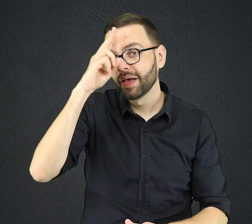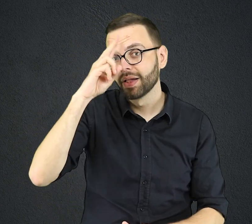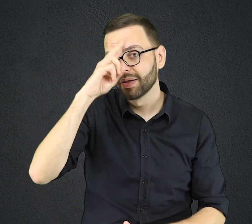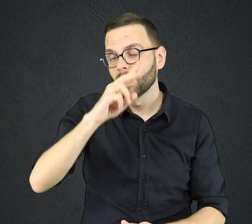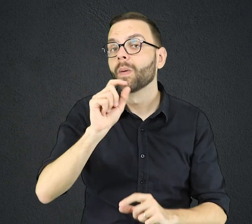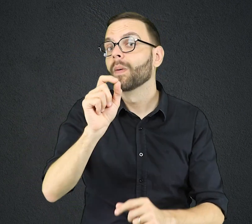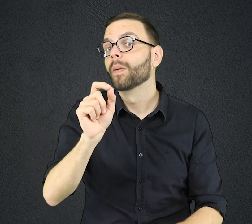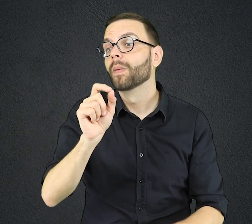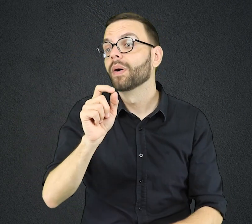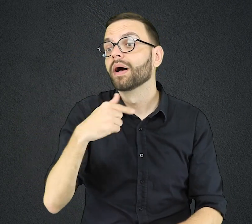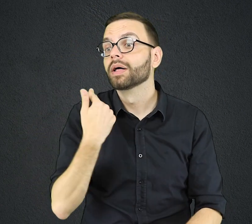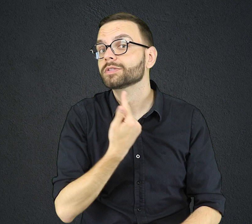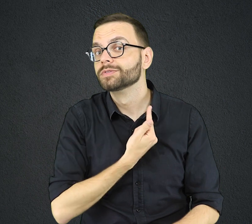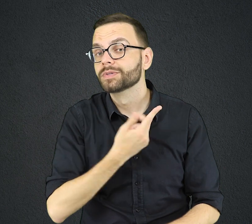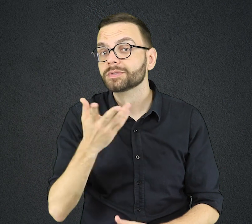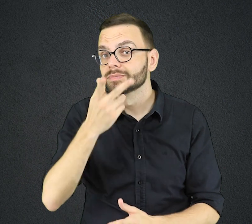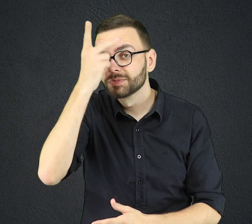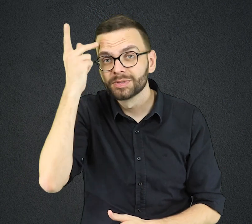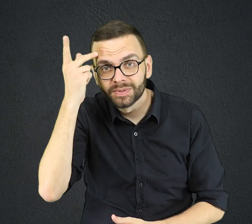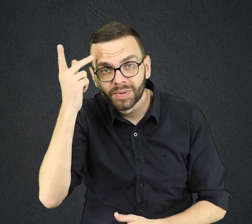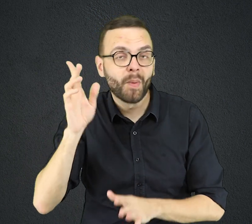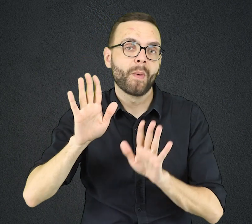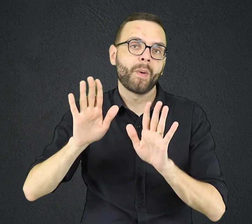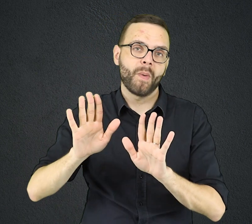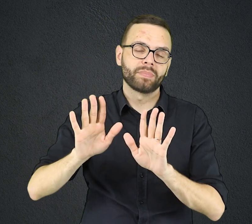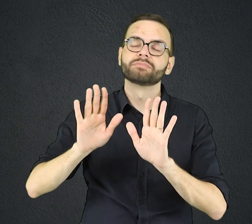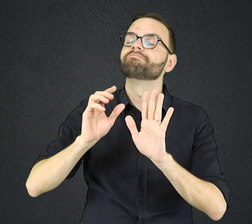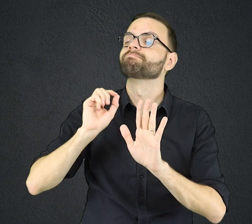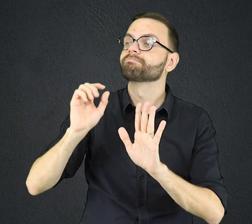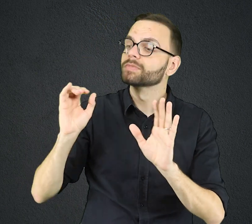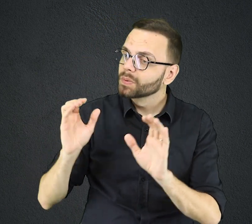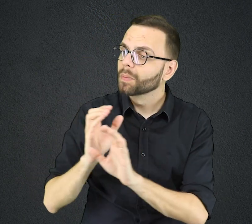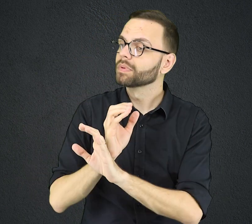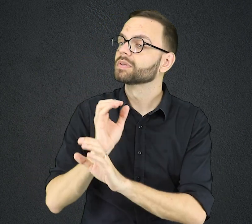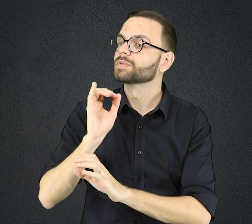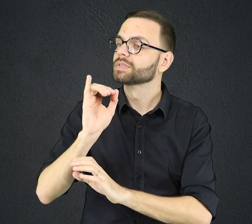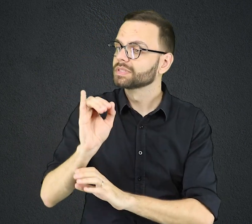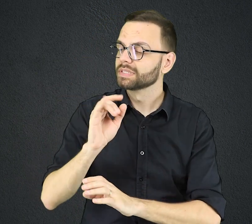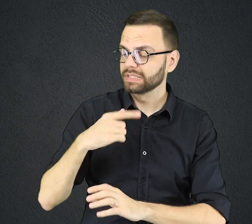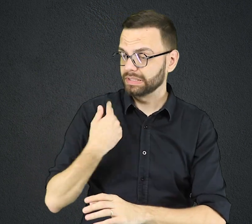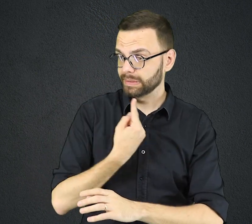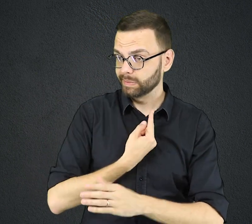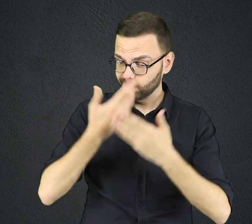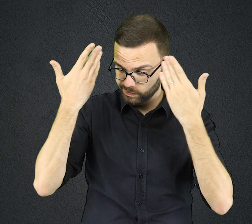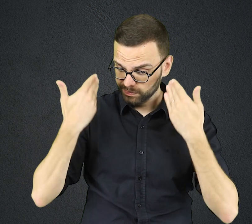seus leitores que, como indivíduos que são, só são conhecidos em sua plenitude por si mesmos. Em outras